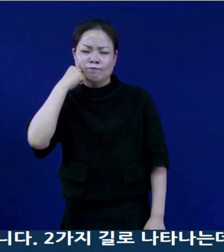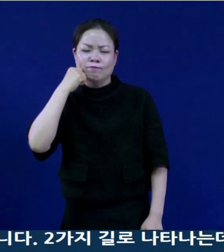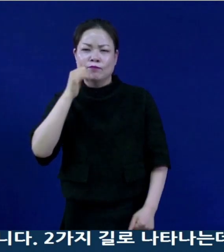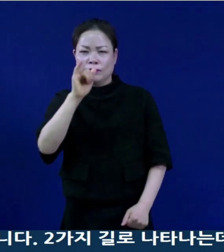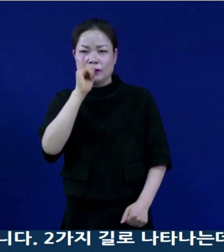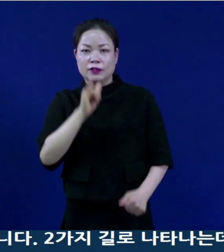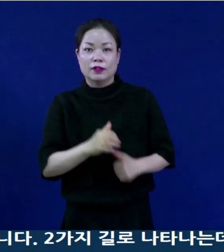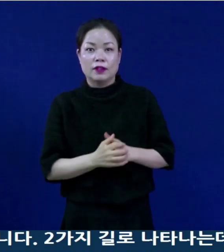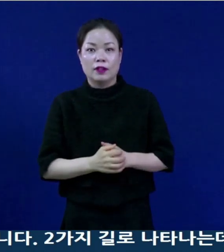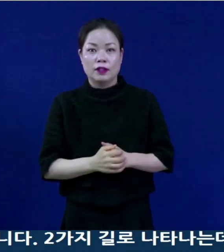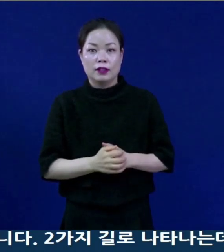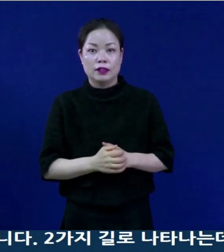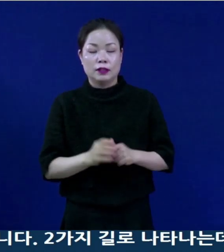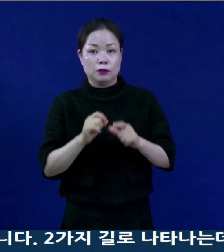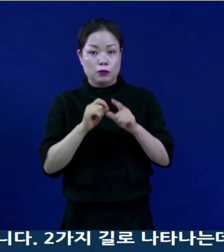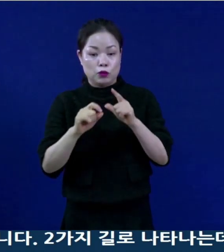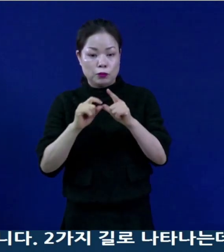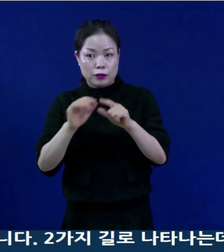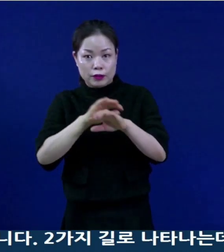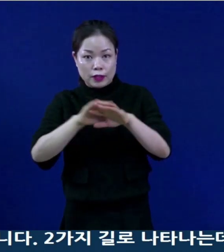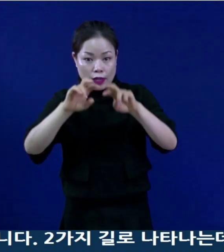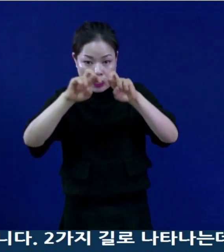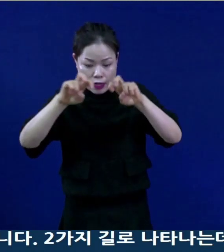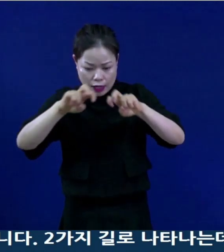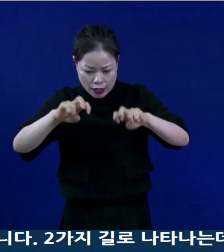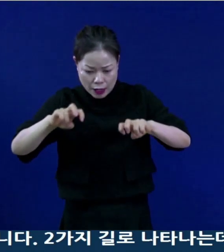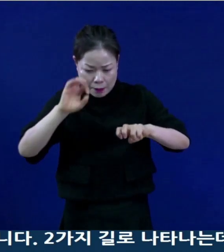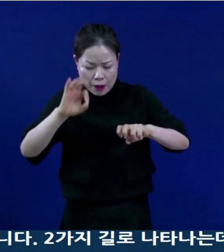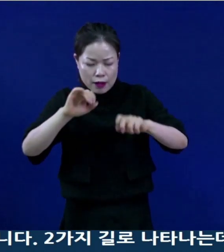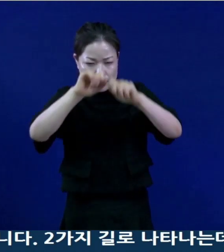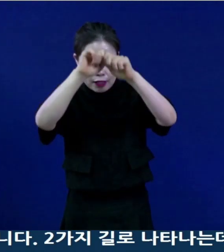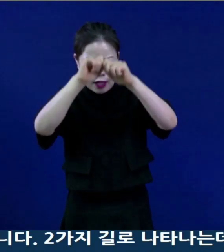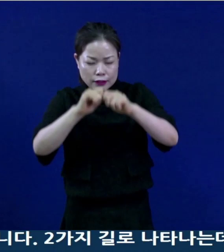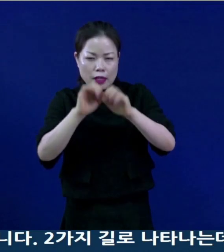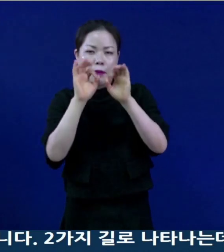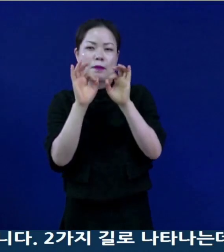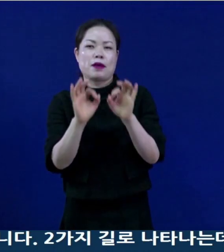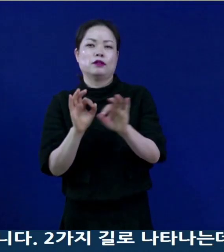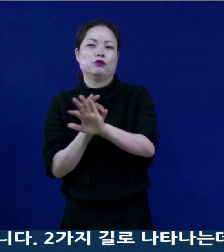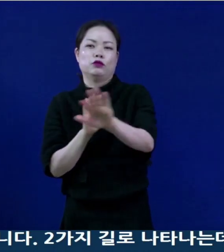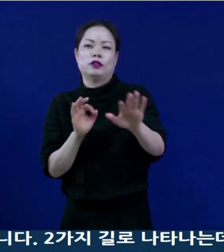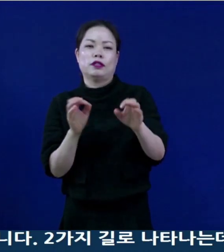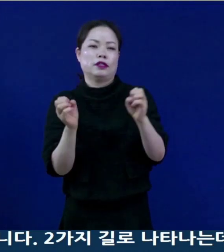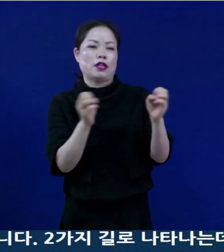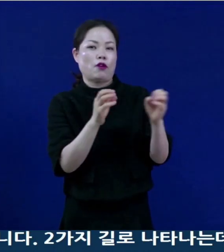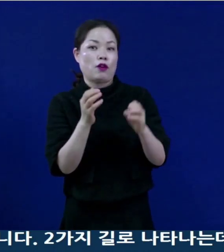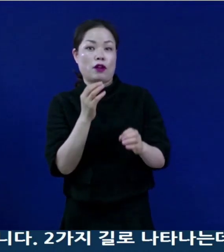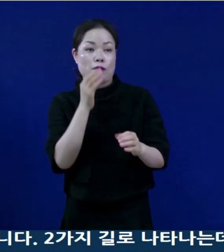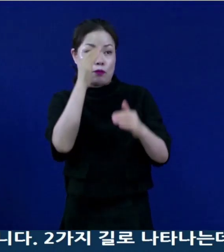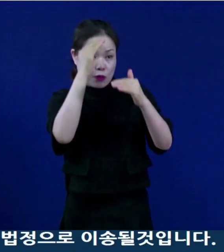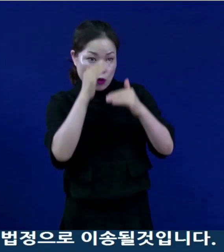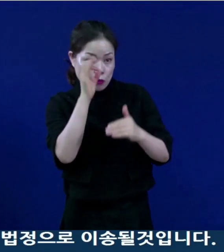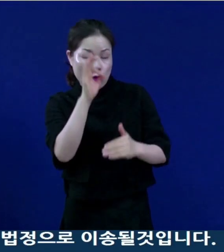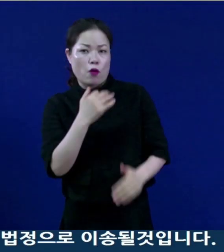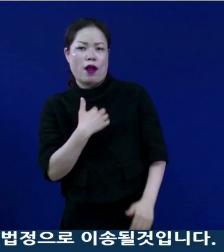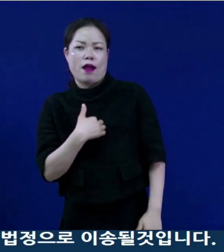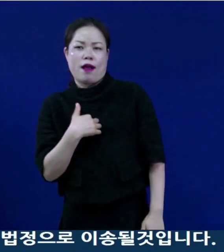사용해 가지고 이 부분들을 잘 살펴봐야 무슨 대화가 있었는지 우리가 알아낼 수 있는데